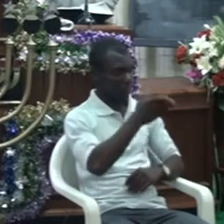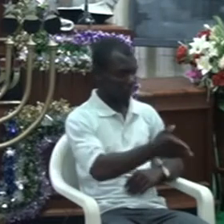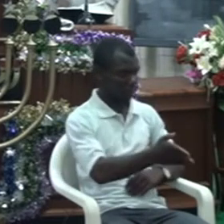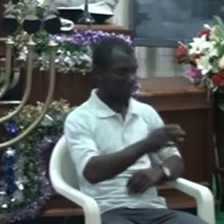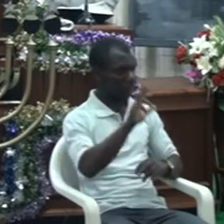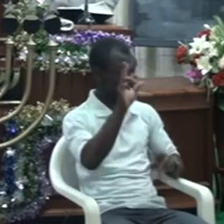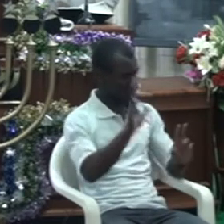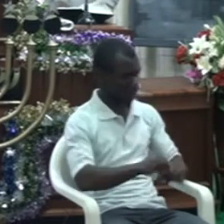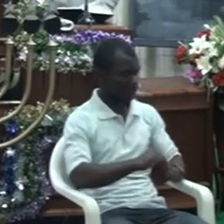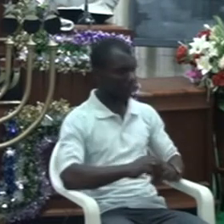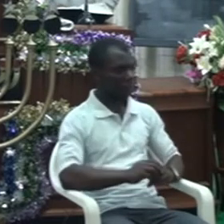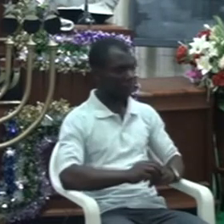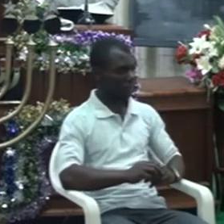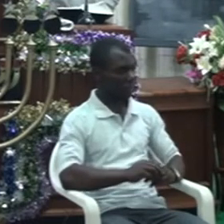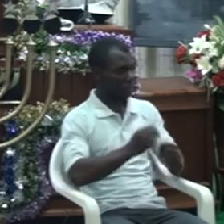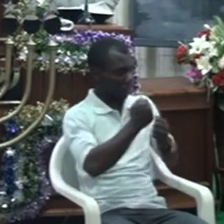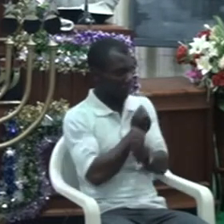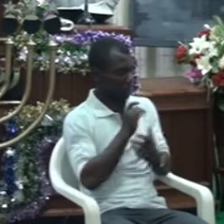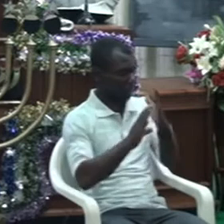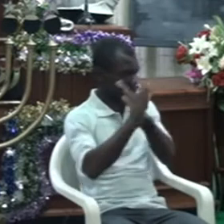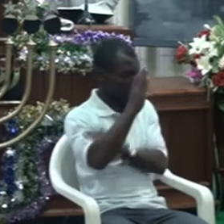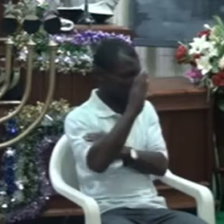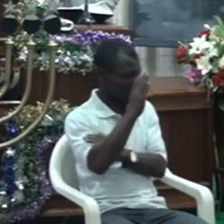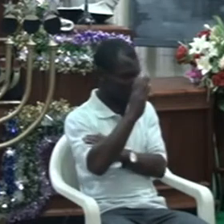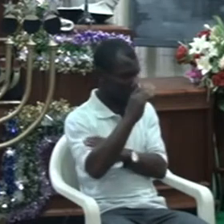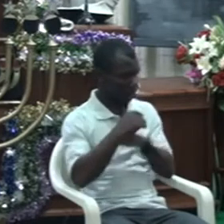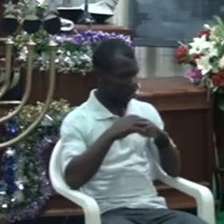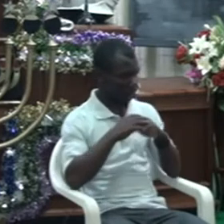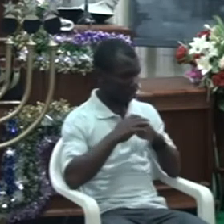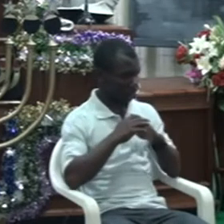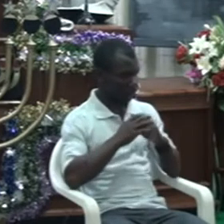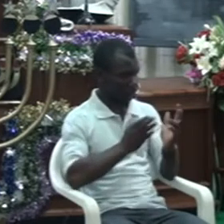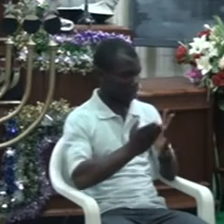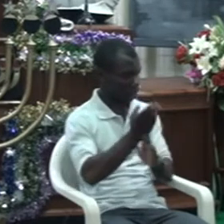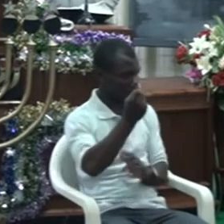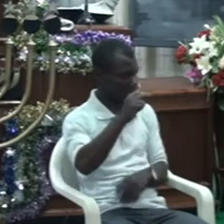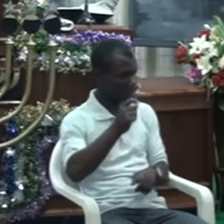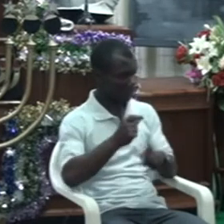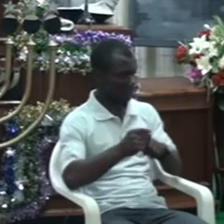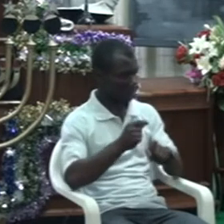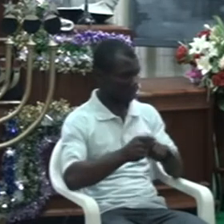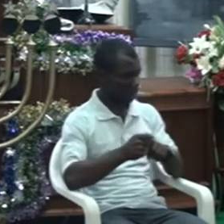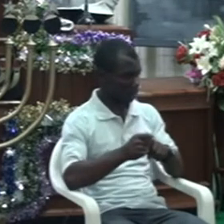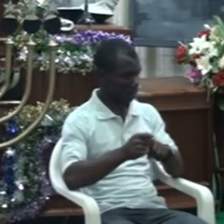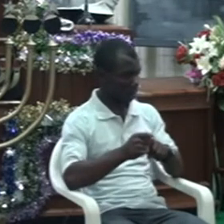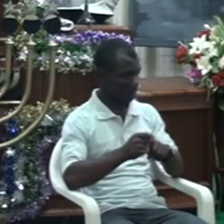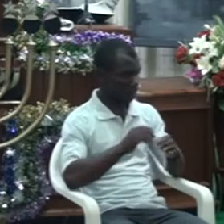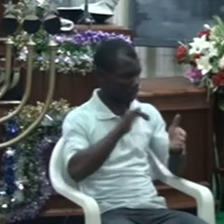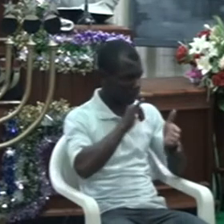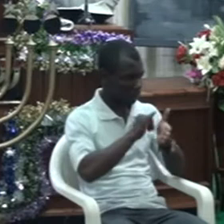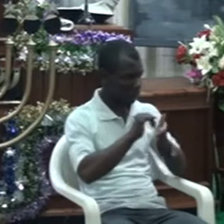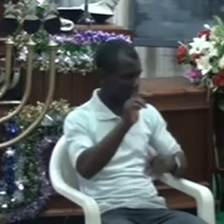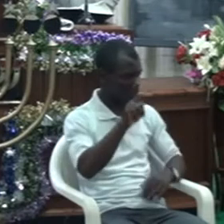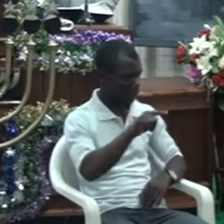pas là. Non. Amen. L'amour de Dieu. Upendo wa Mungu. Par sa parole. Quand j'ai un là que. C'est